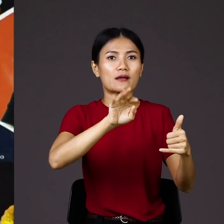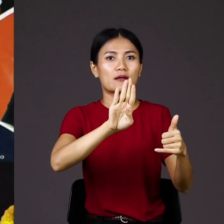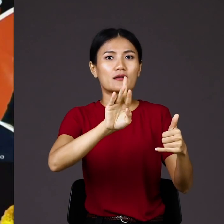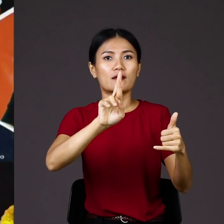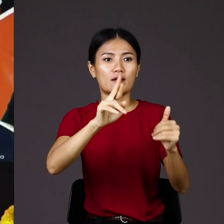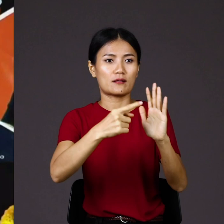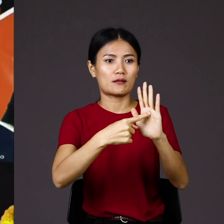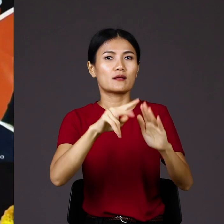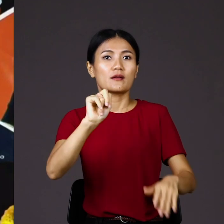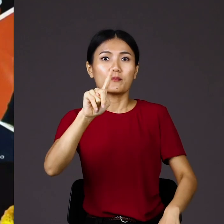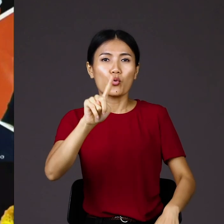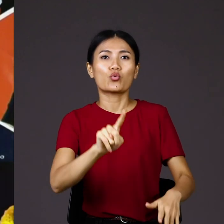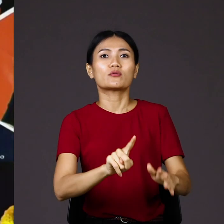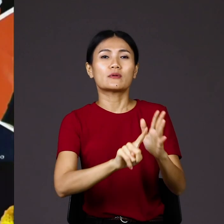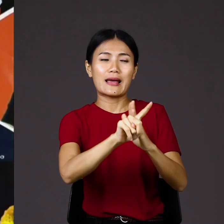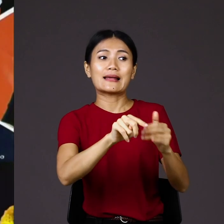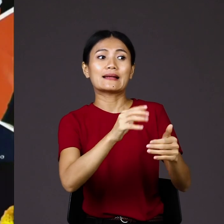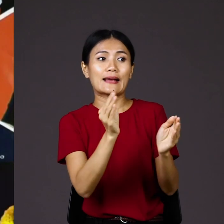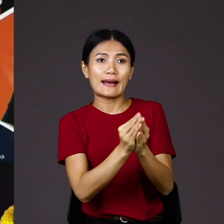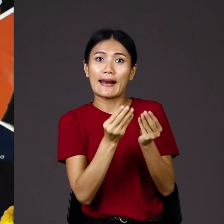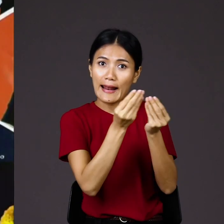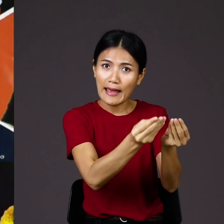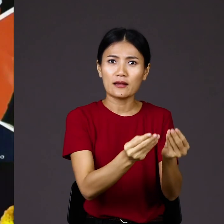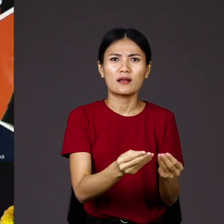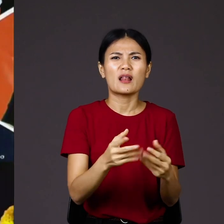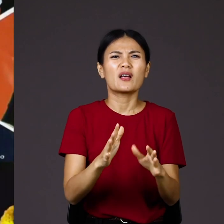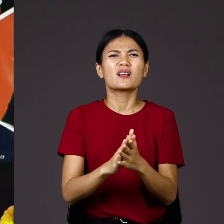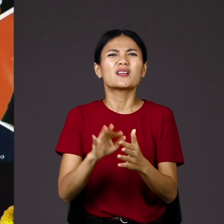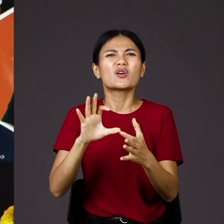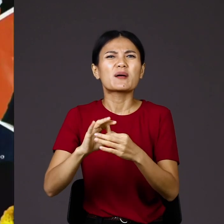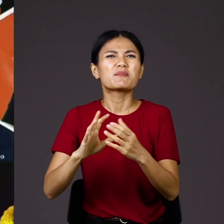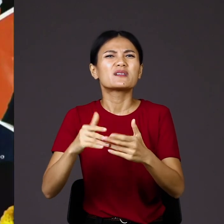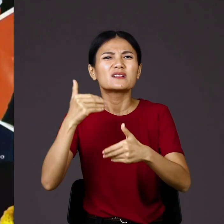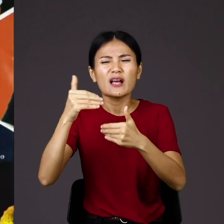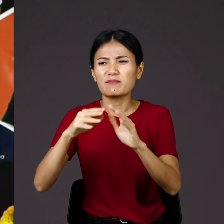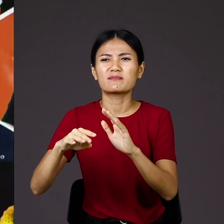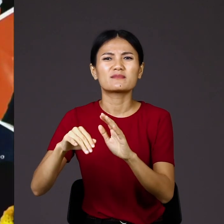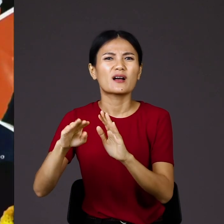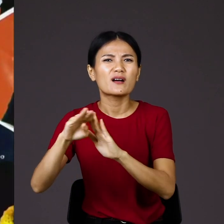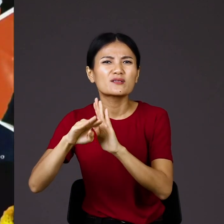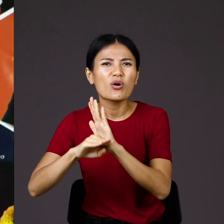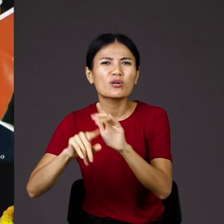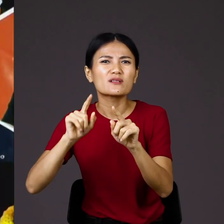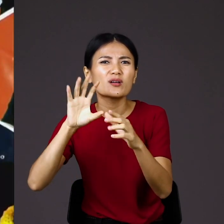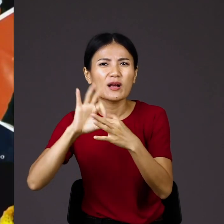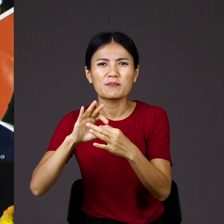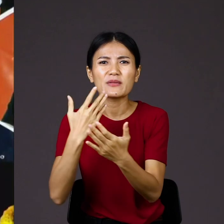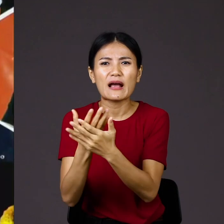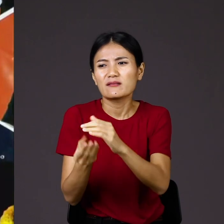จวรวุฒิเพื่อหยุดการเมืองที่แจกเงินแจกทองใช้เงินซื้อสิทธิ์ซื้อเสียงกัน